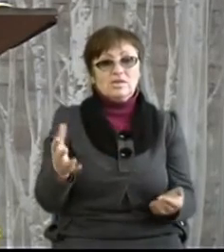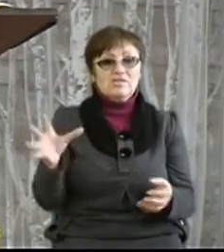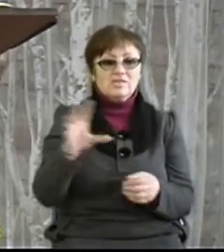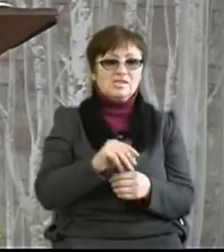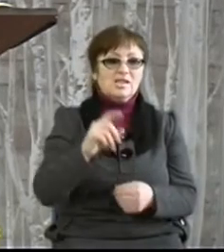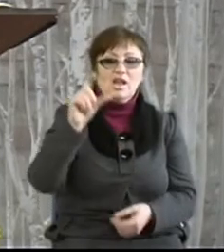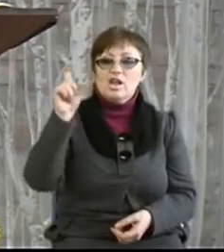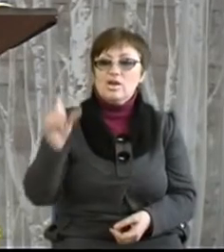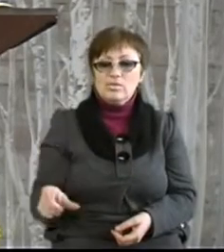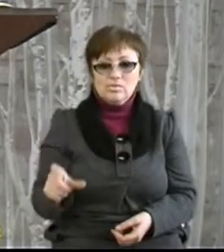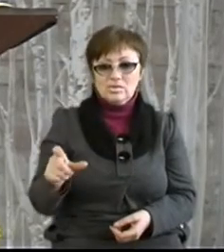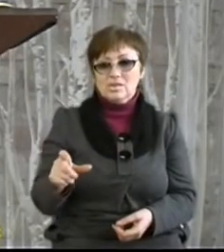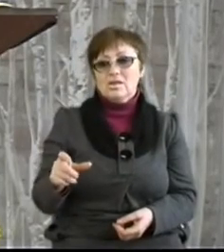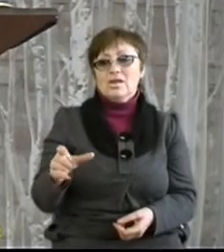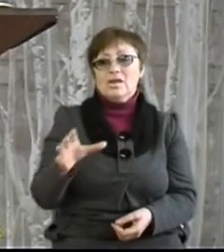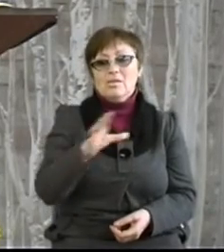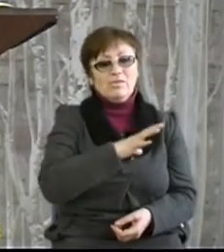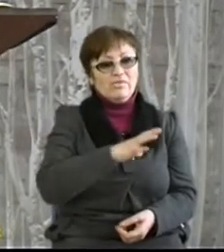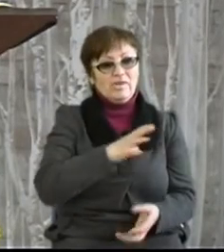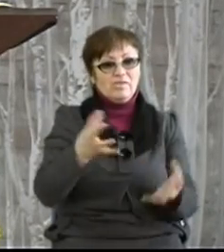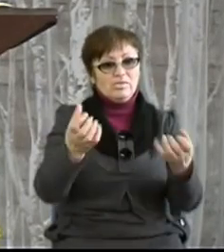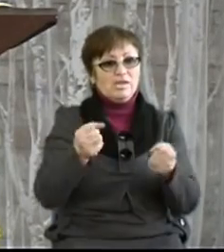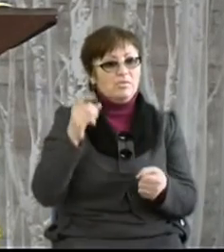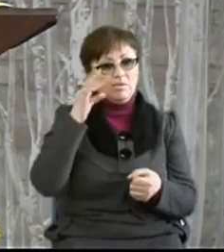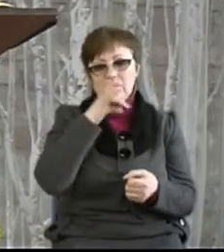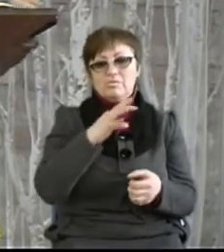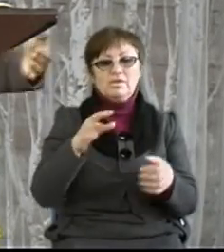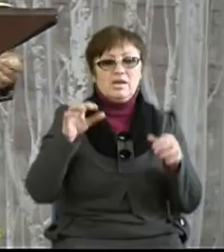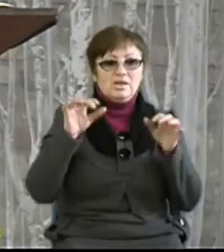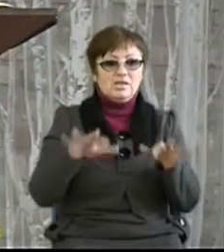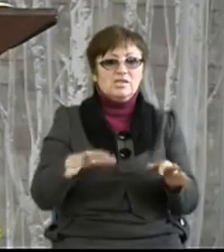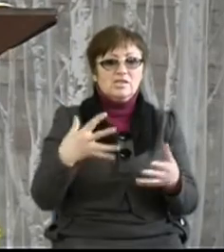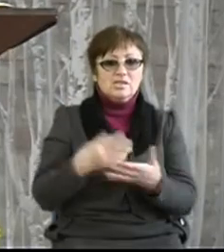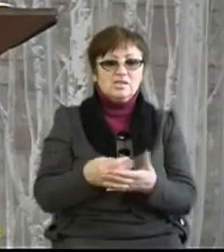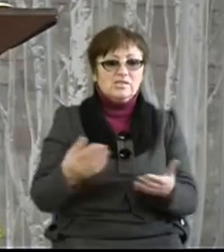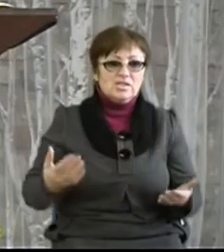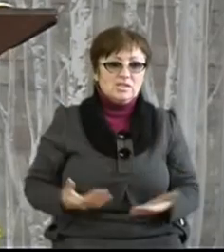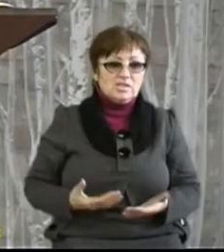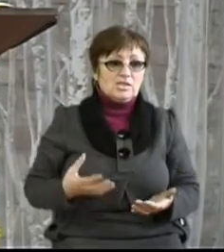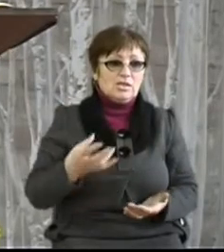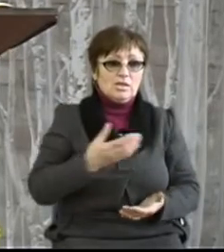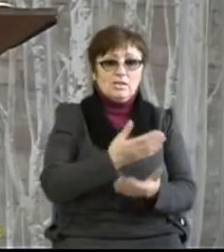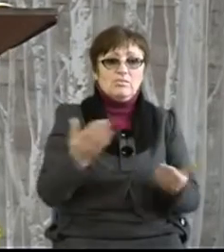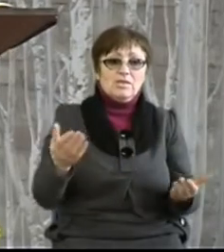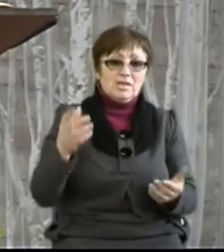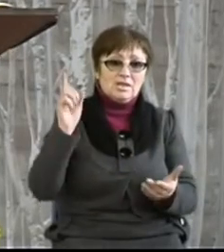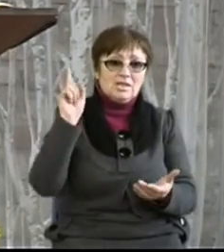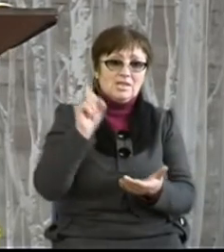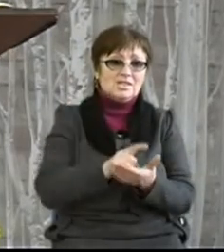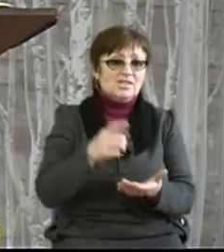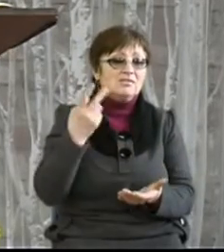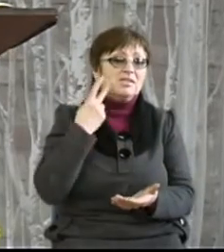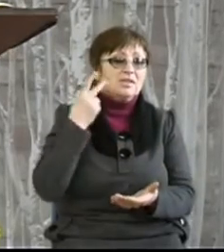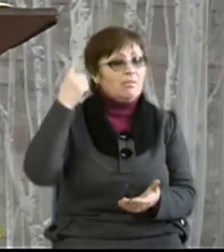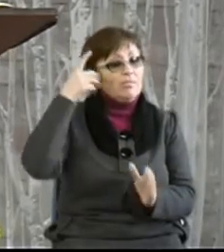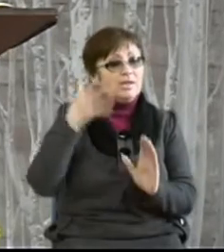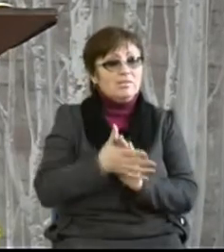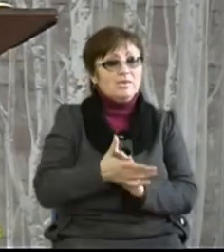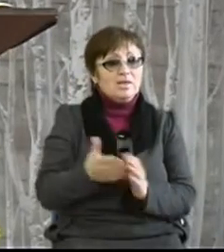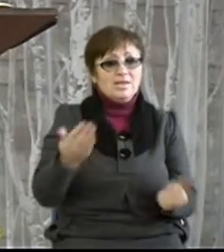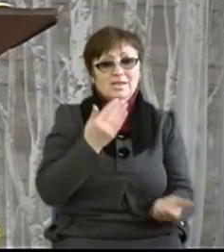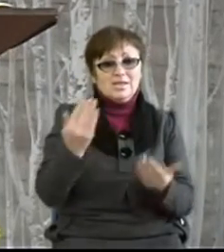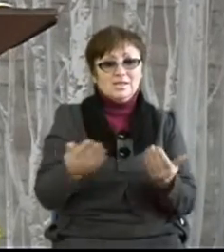все люди, и порой мы принимаем неправильные решения в своей жизни. Но мы должны всегда понимать, если мы с Богом, то Бог все